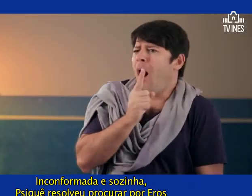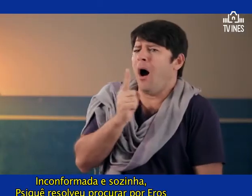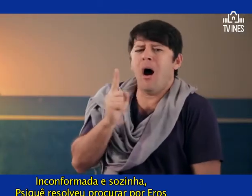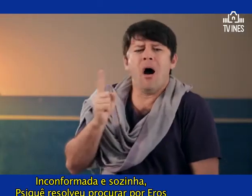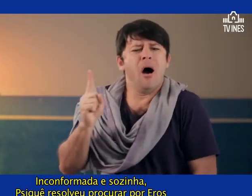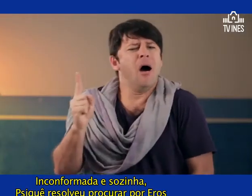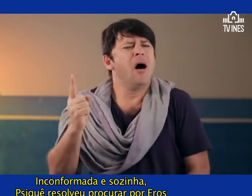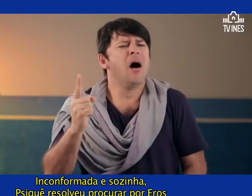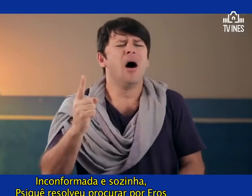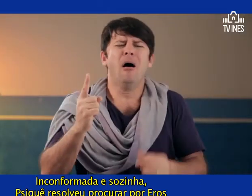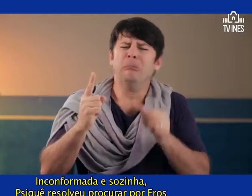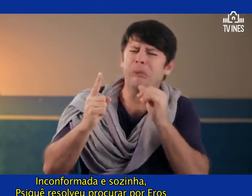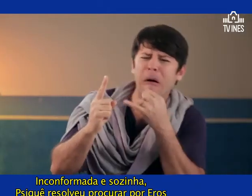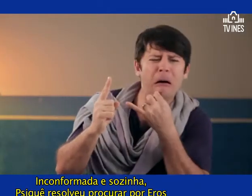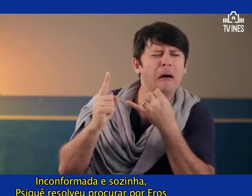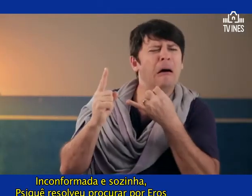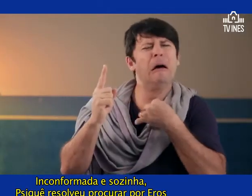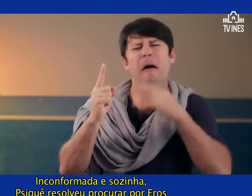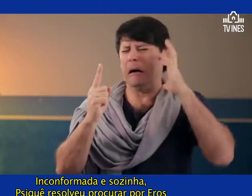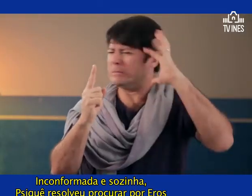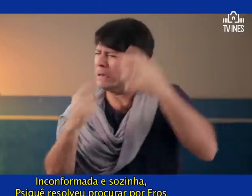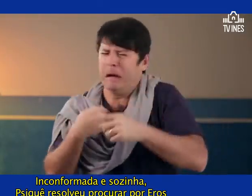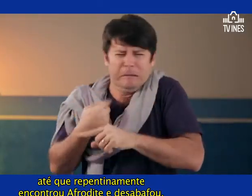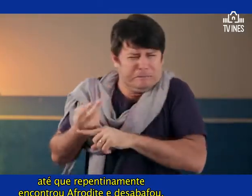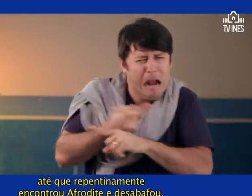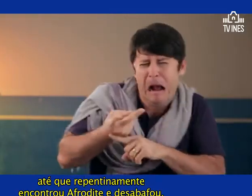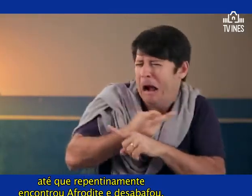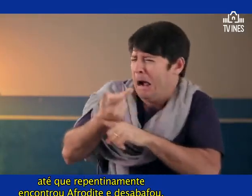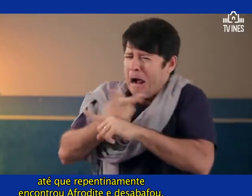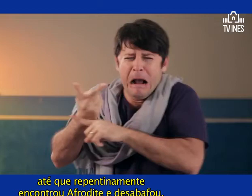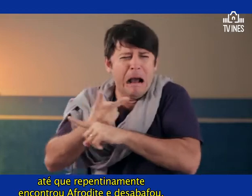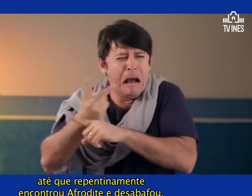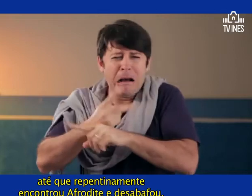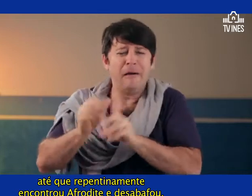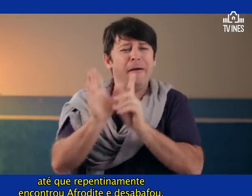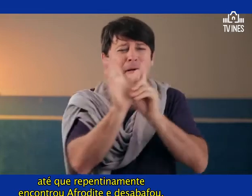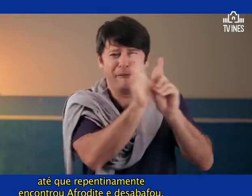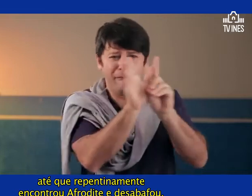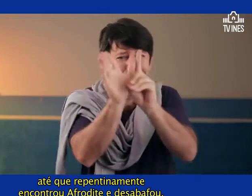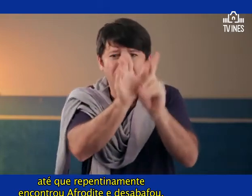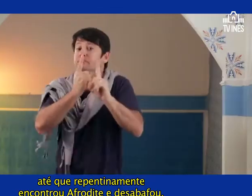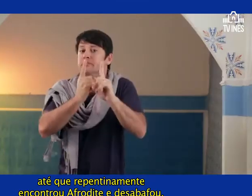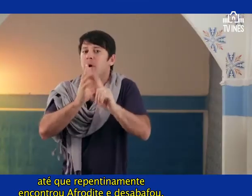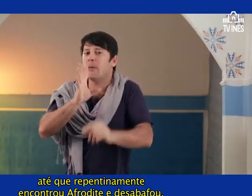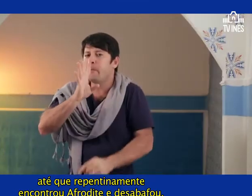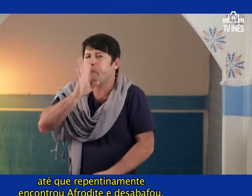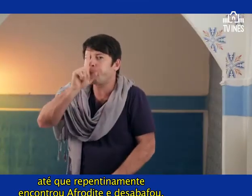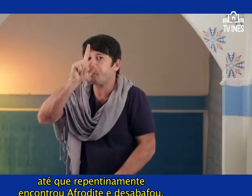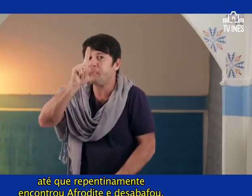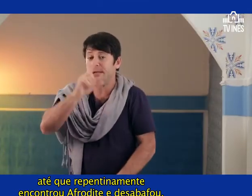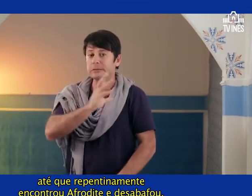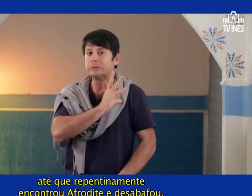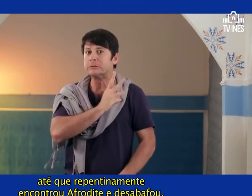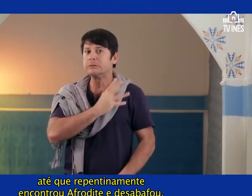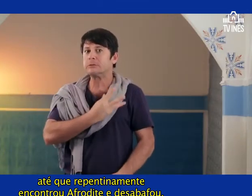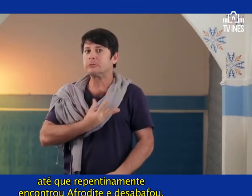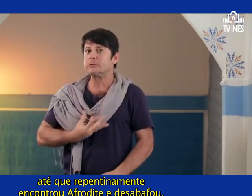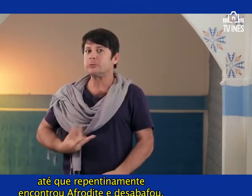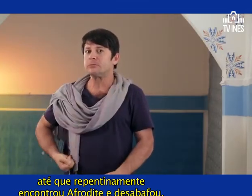Psyche resolveu procurar por Eros, até que repentinamente encontrou Afrodite e desabafou,